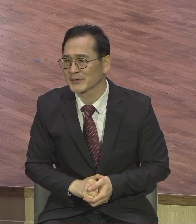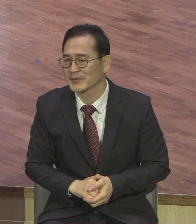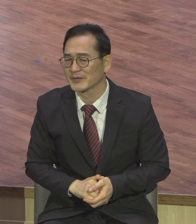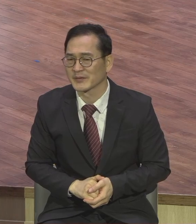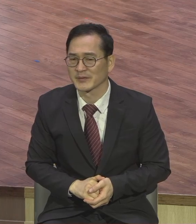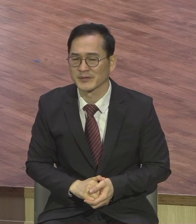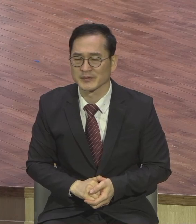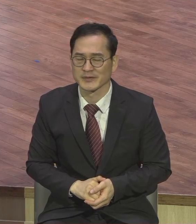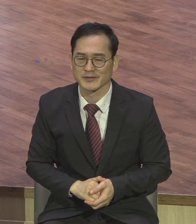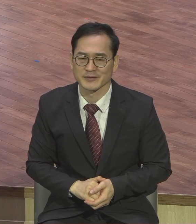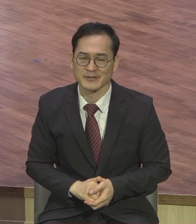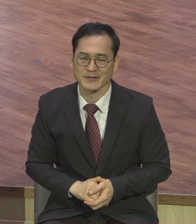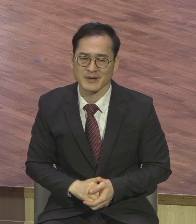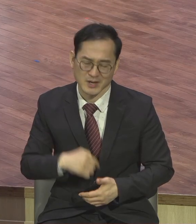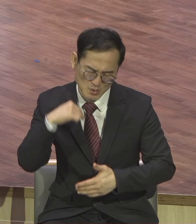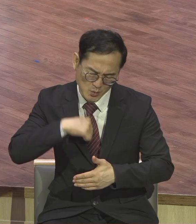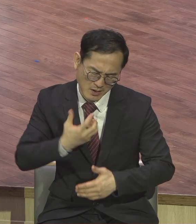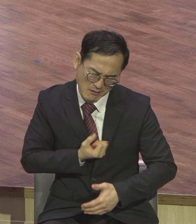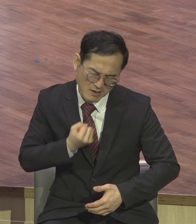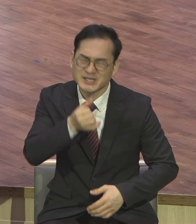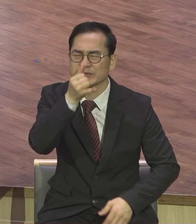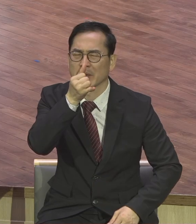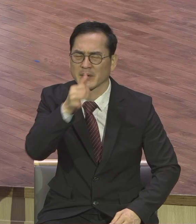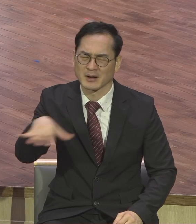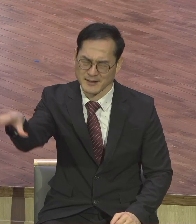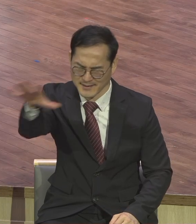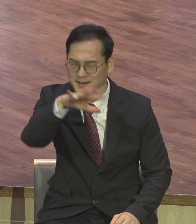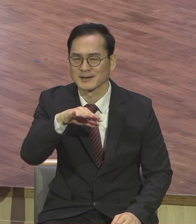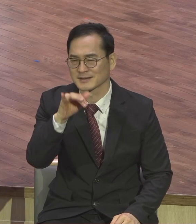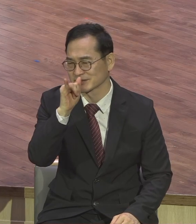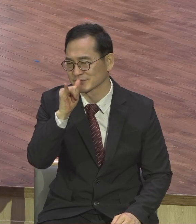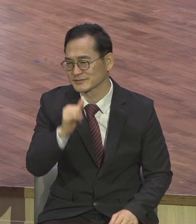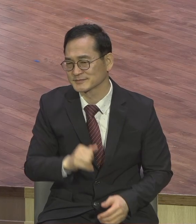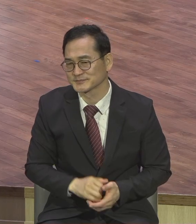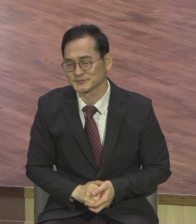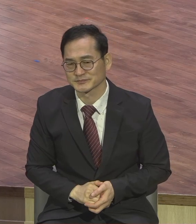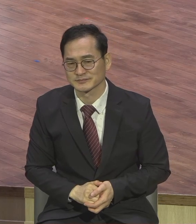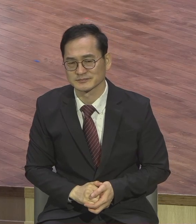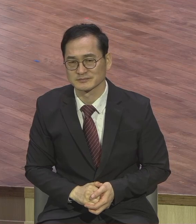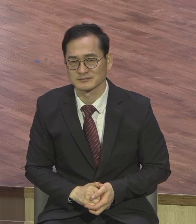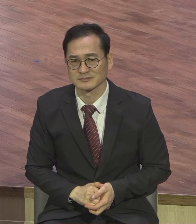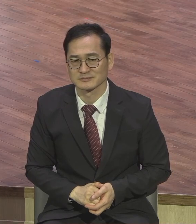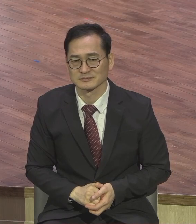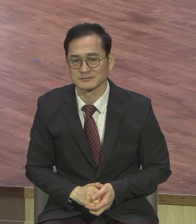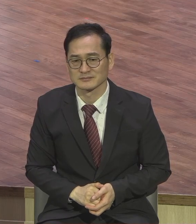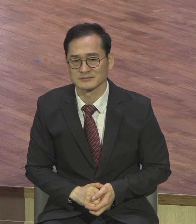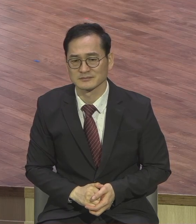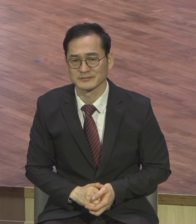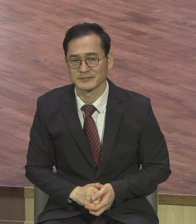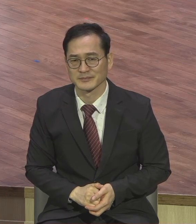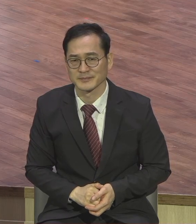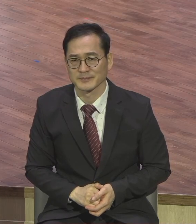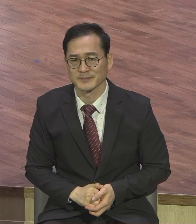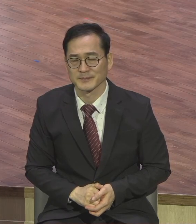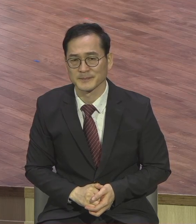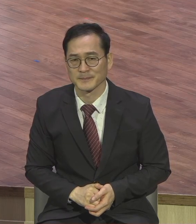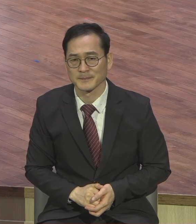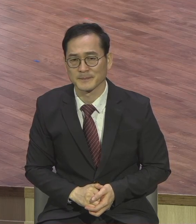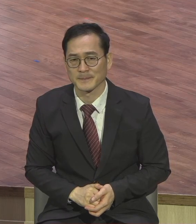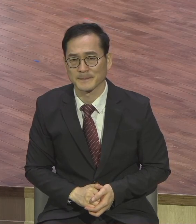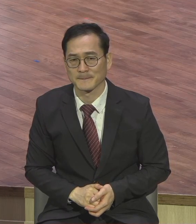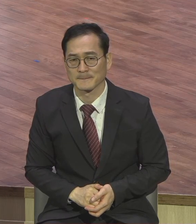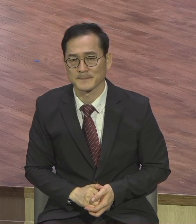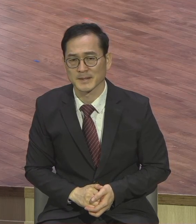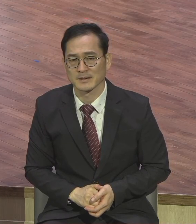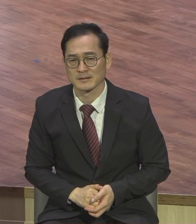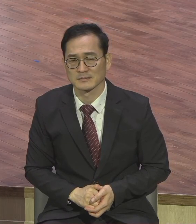말하실 수 없는 사람 어디 있습니까? 자기도 모르게 아무 말도 안 했는데도 상처받아요. 너